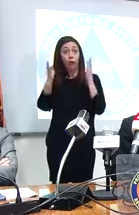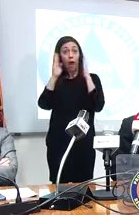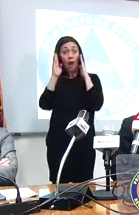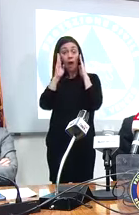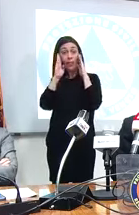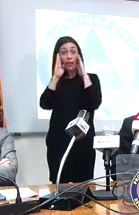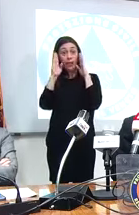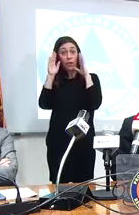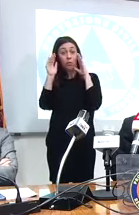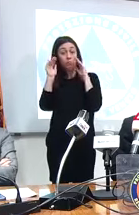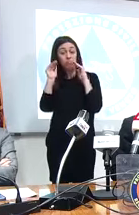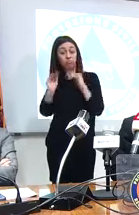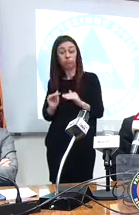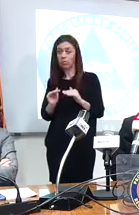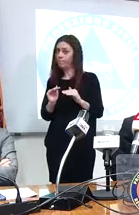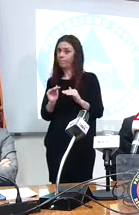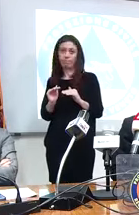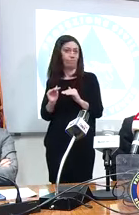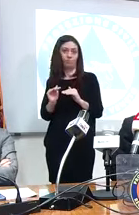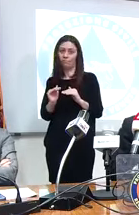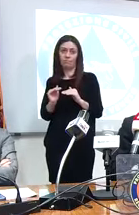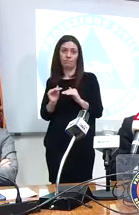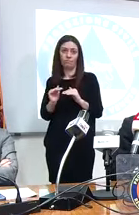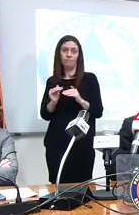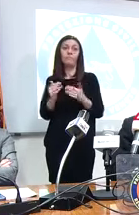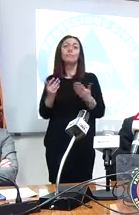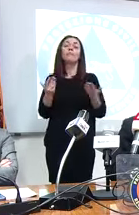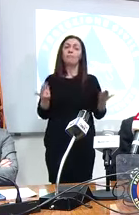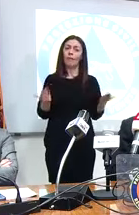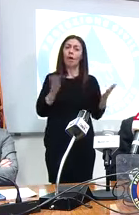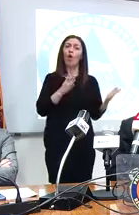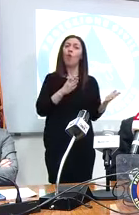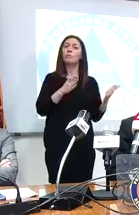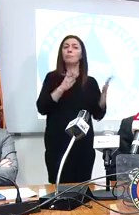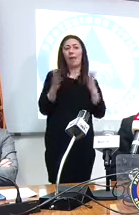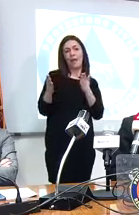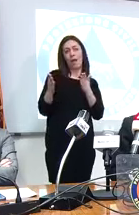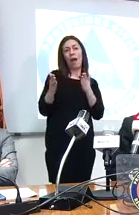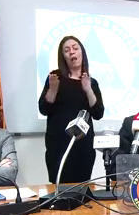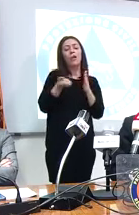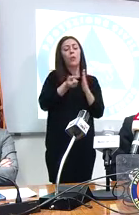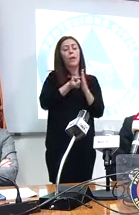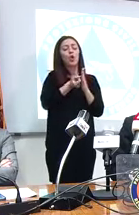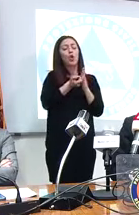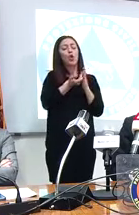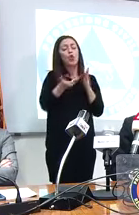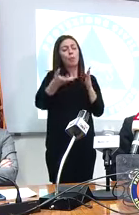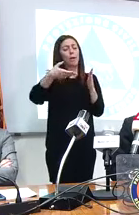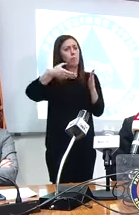È ragionevole, visto il calo di pressione che c'è sugli ospedali, pensare di